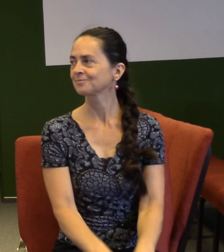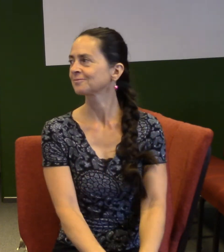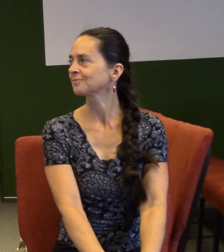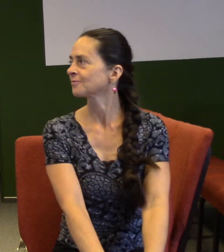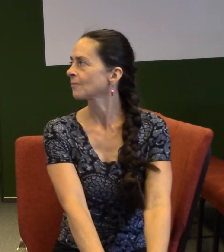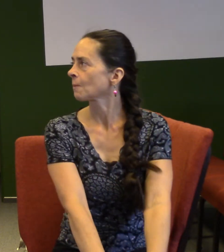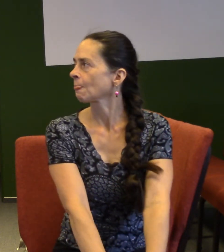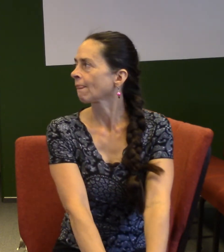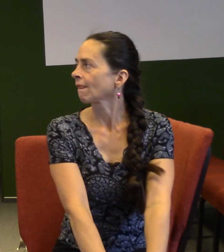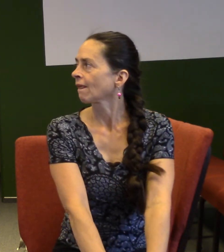A